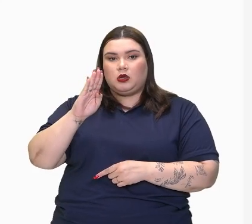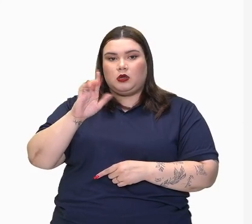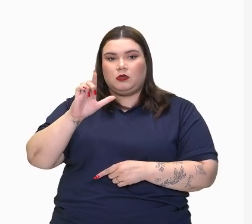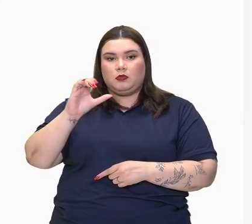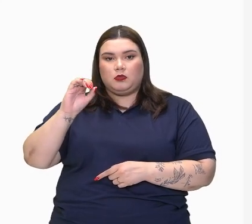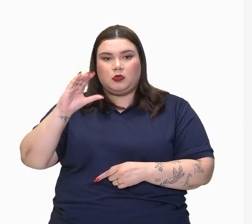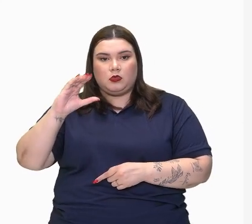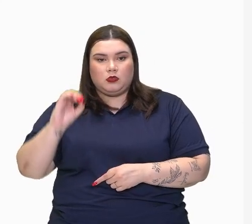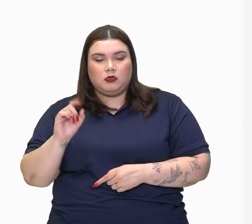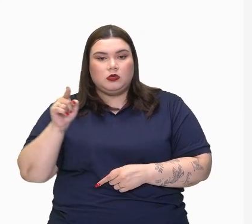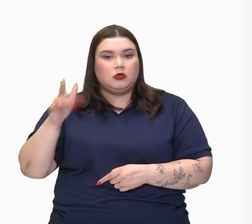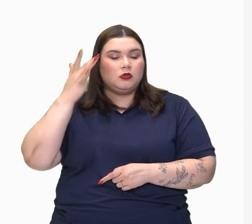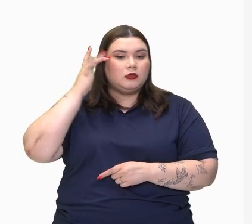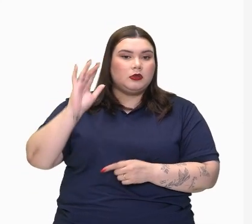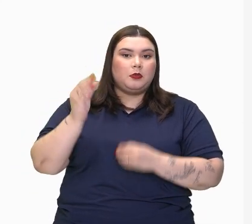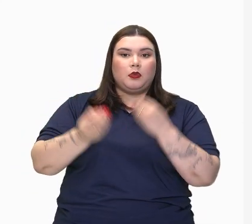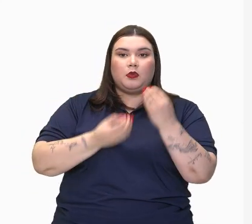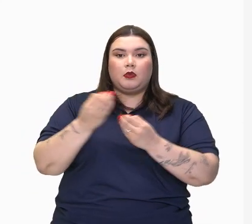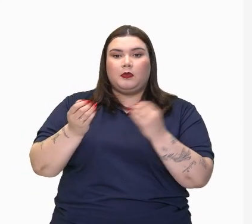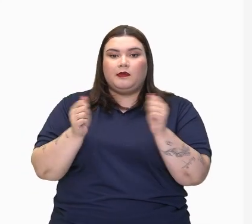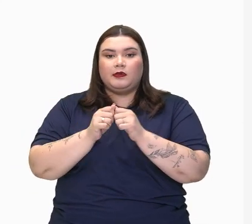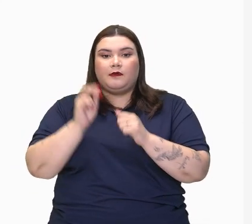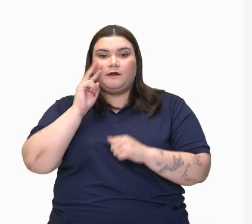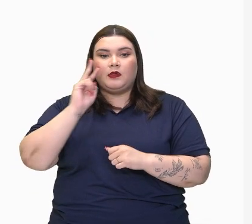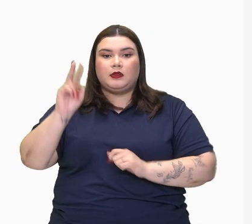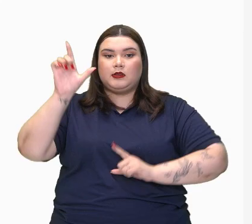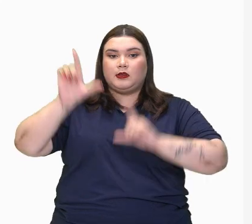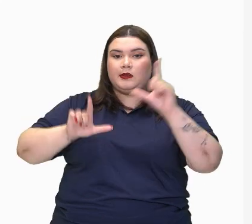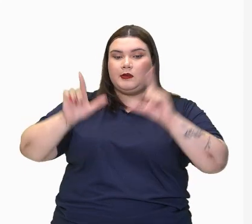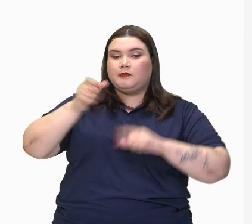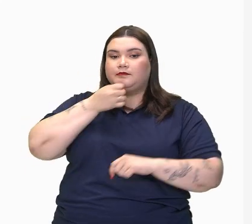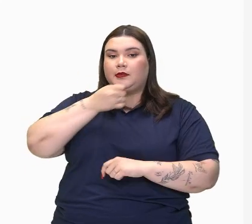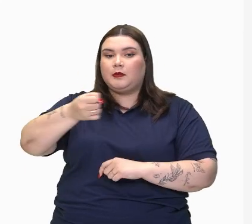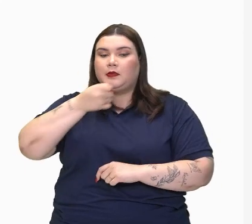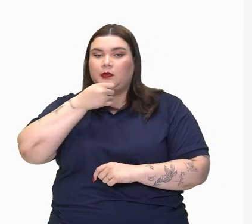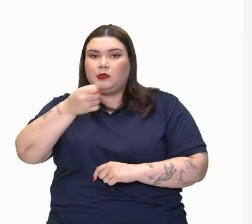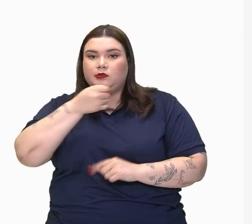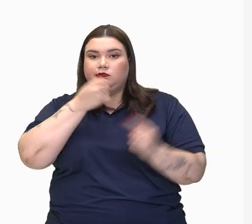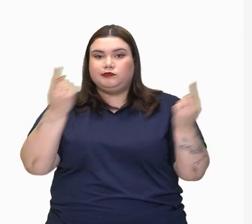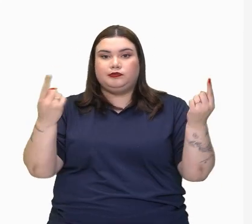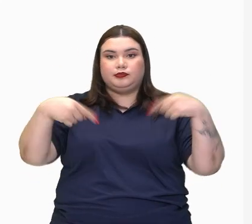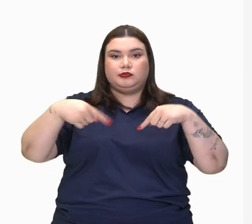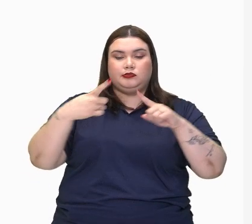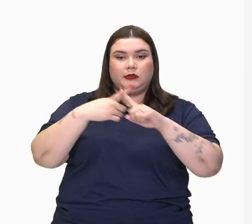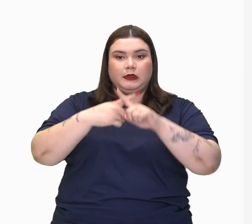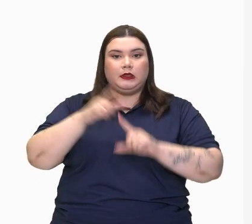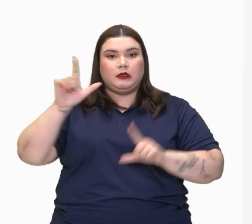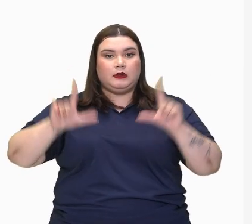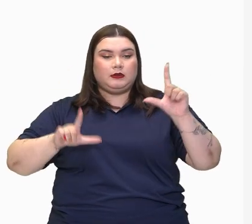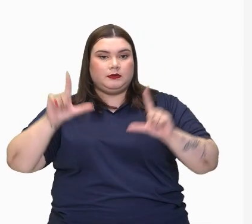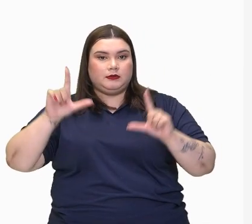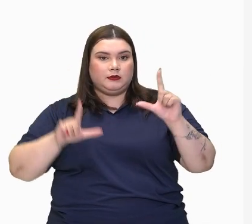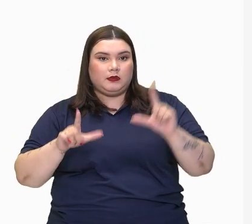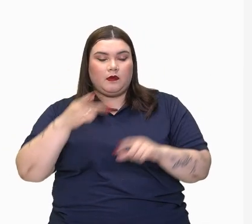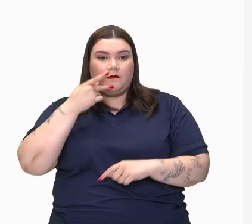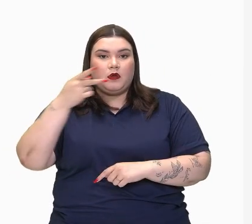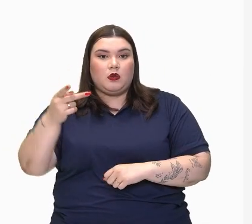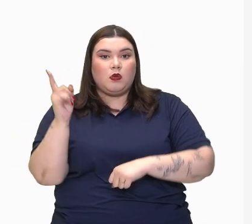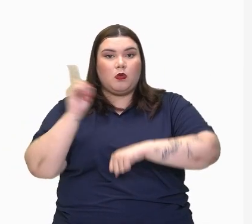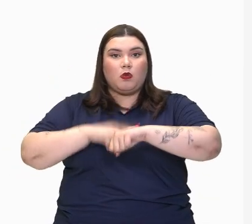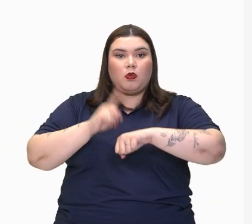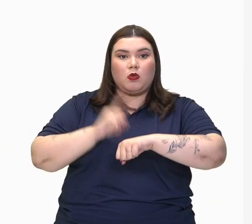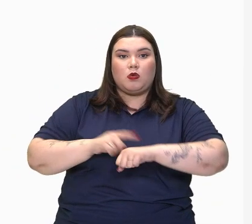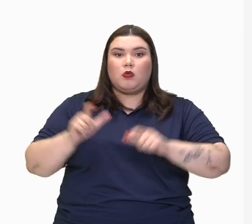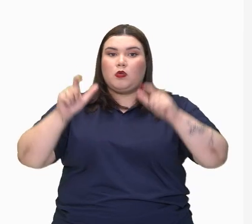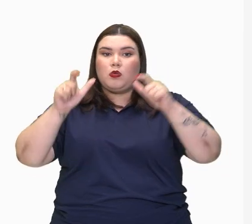não sabia o que fazer quando viu o repórter da televisão que deu notícia do duelo na TV, dizendo a hora